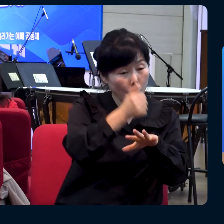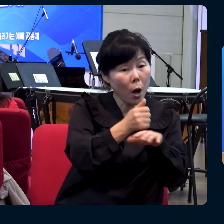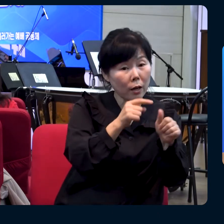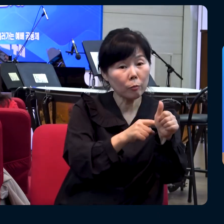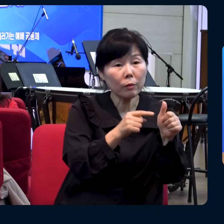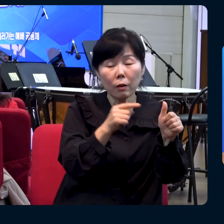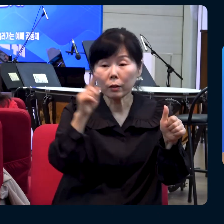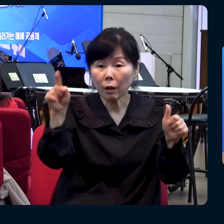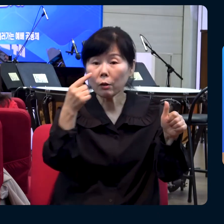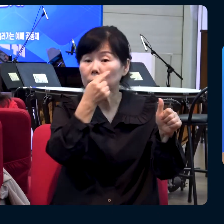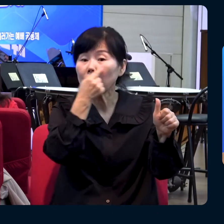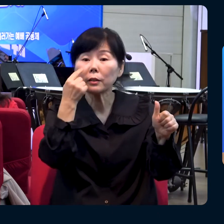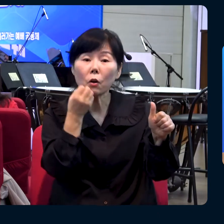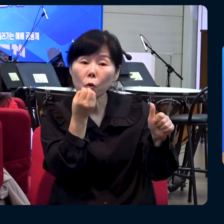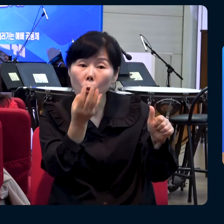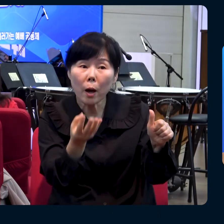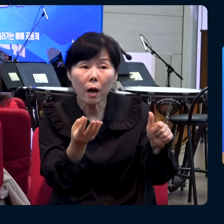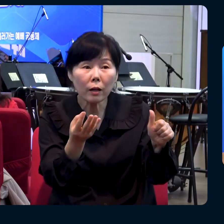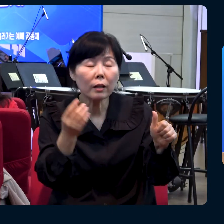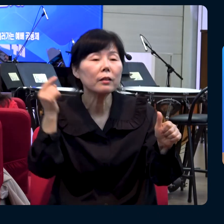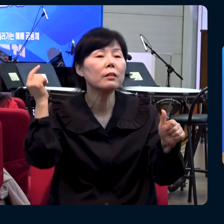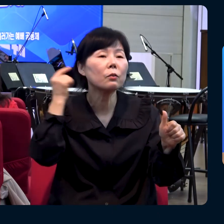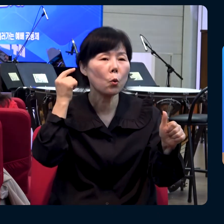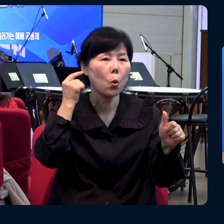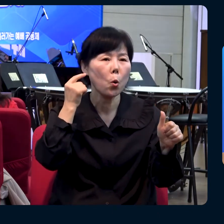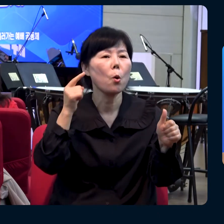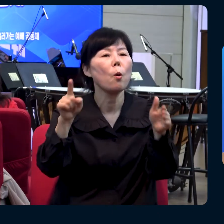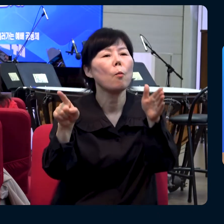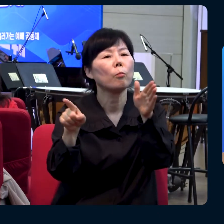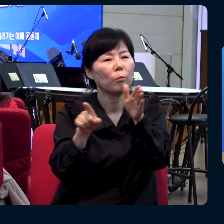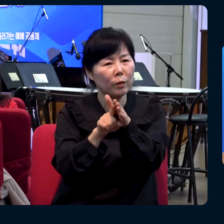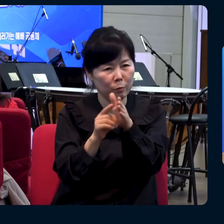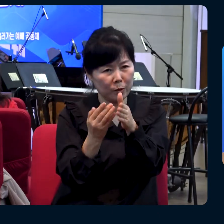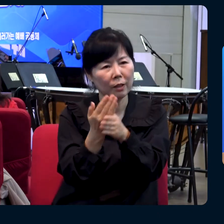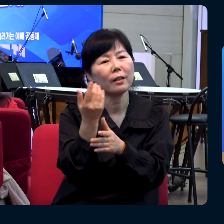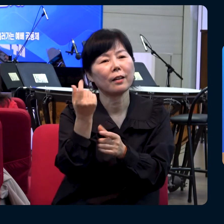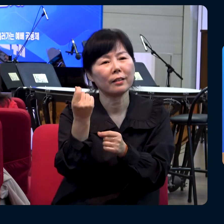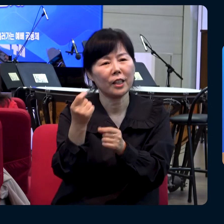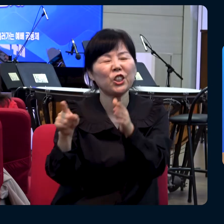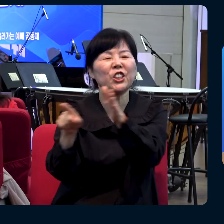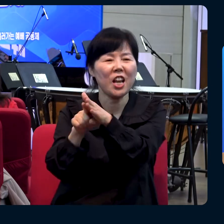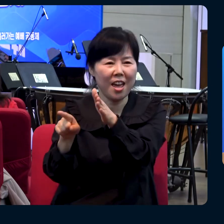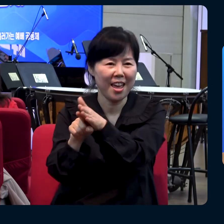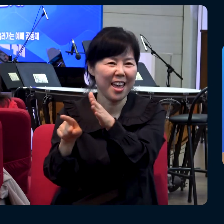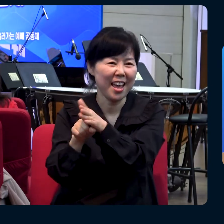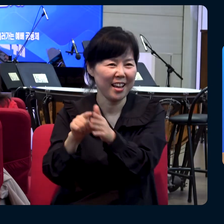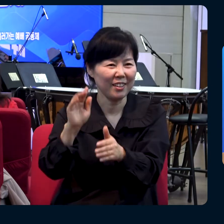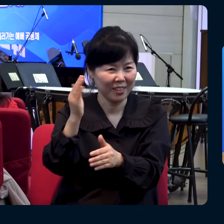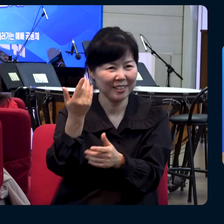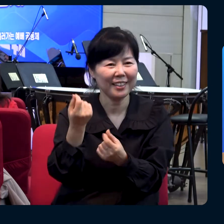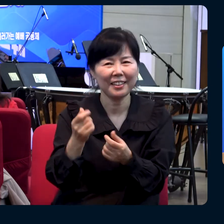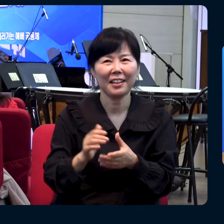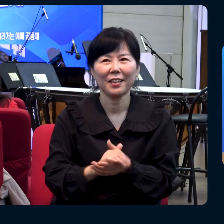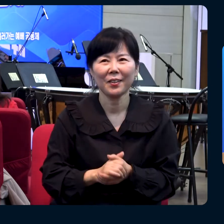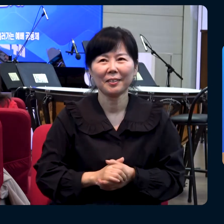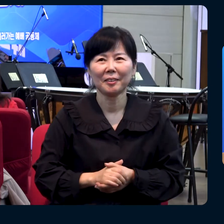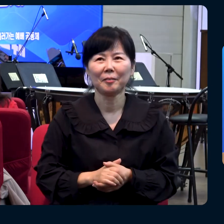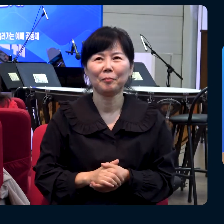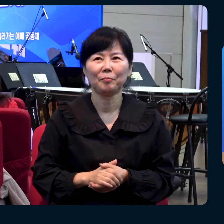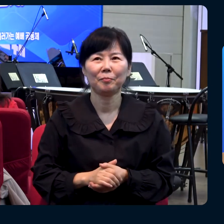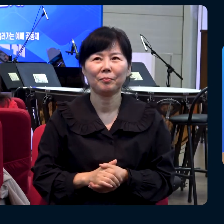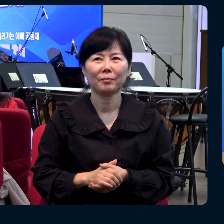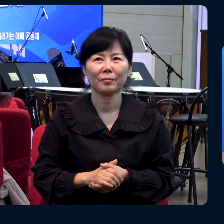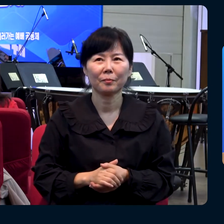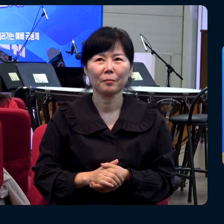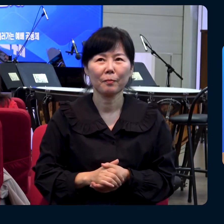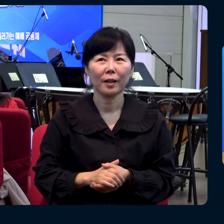다윗의 간증을 듣고 믿음이 생긴 것 같아요, 안 생긴 것 같아요? 조금 생긴 것 같아요. 이게 문제입니다,